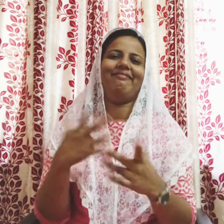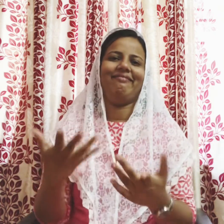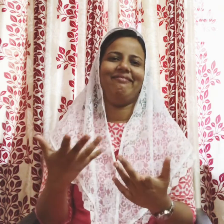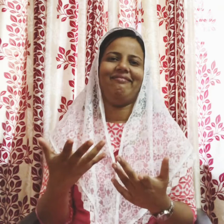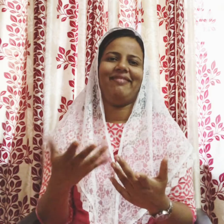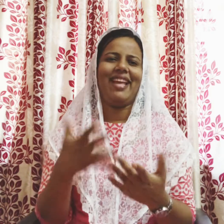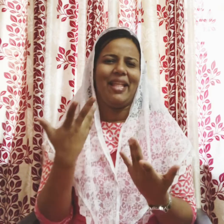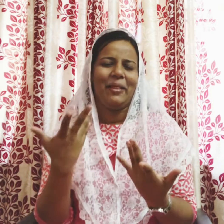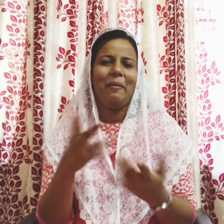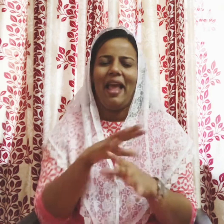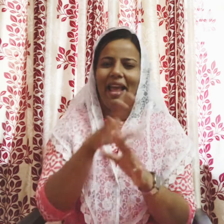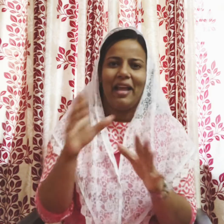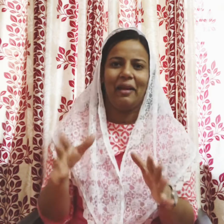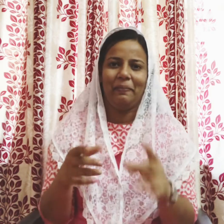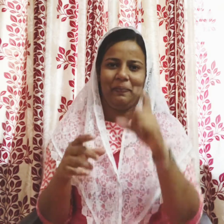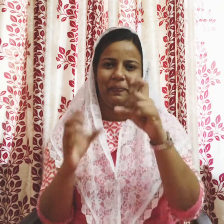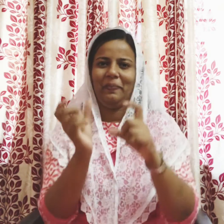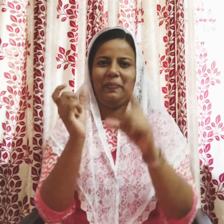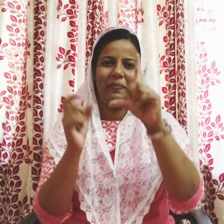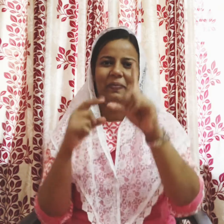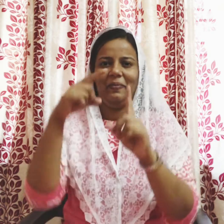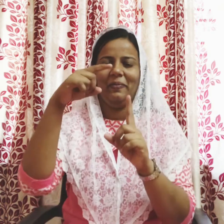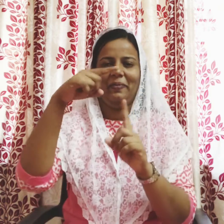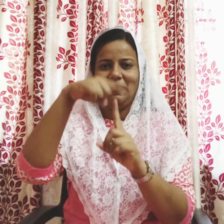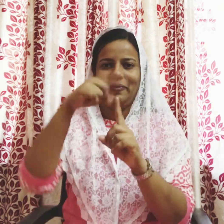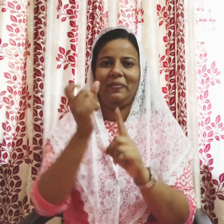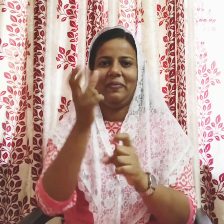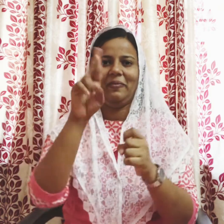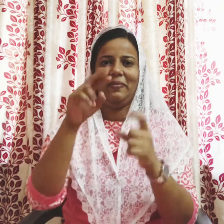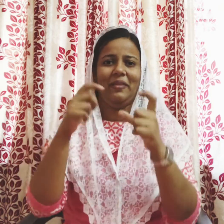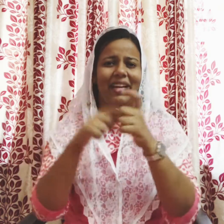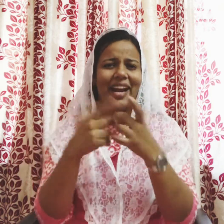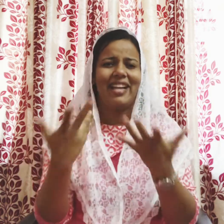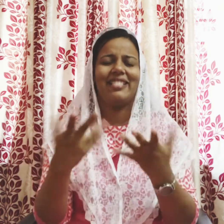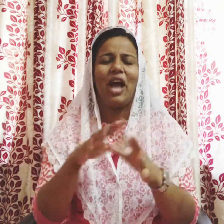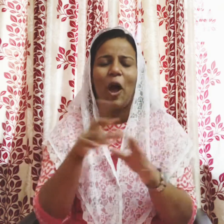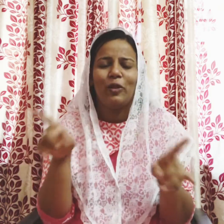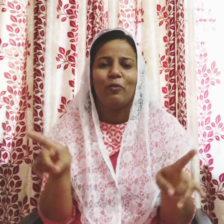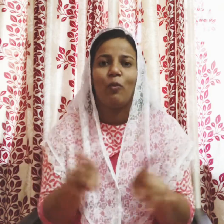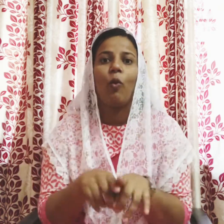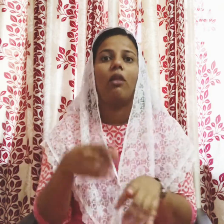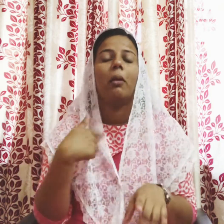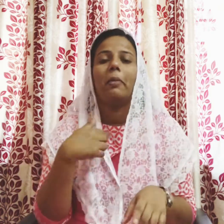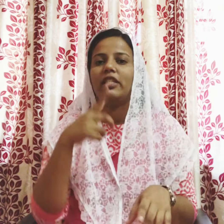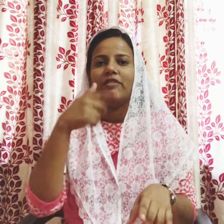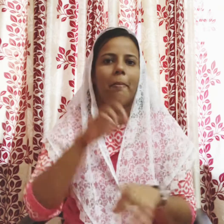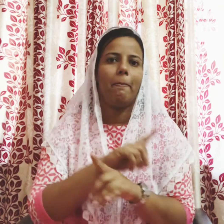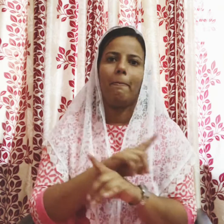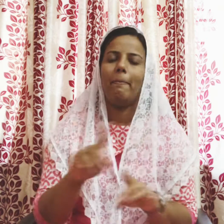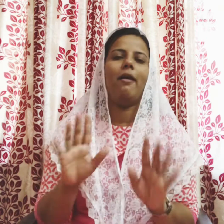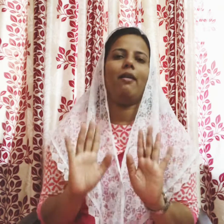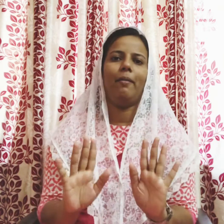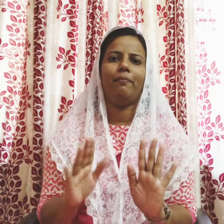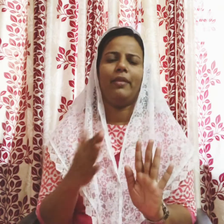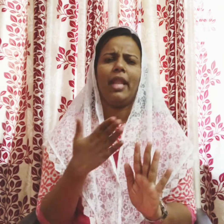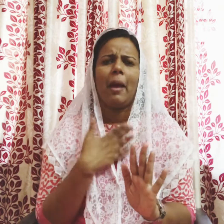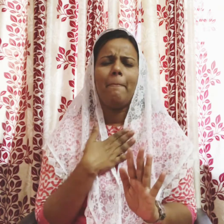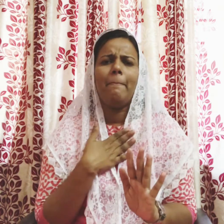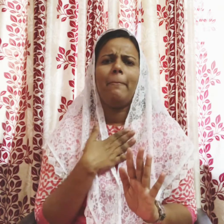സാഹചര്യങ്ങളുമായിട്ടും സിസ്റ്റമായിട്ടും കൾച്ചറുമായിട്ട് നമ്മൾ ഒരിക്കലും അനുരൂപപ്പെട്ടു പോകുവാൻ പാടില്ല. കാരണം ഏത് സ്ഥലത്തും